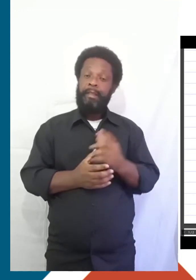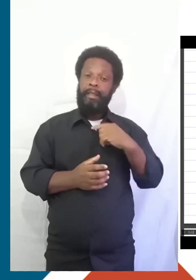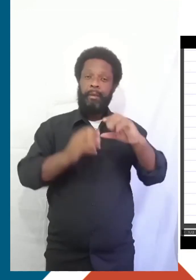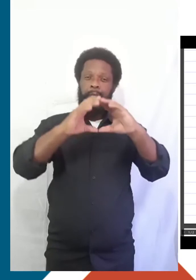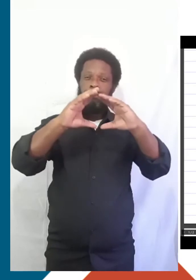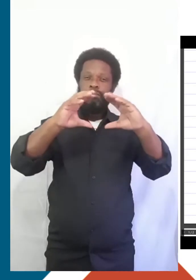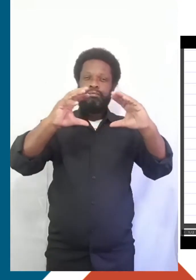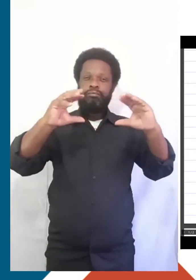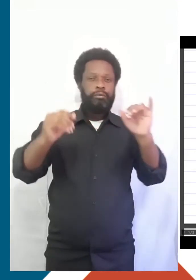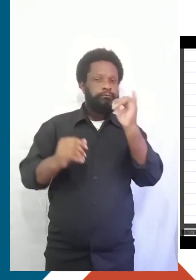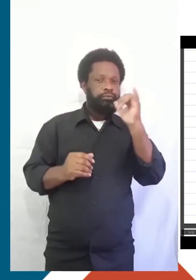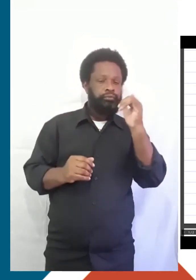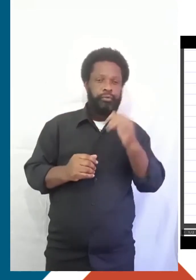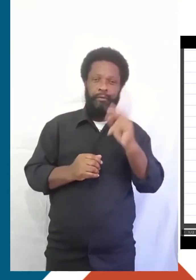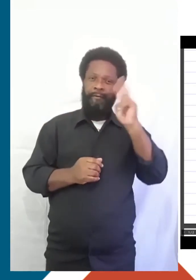Com a nuvem eletrônica,